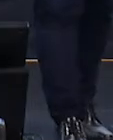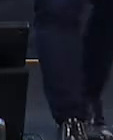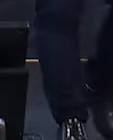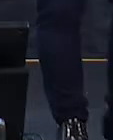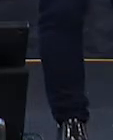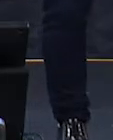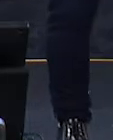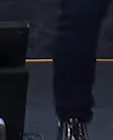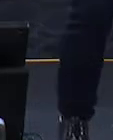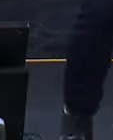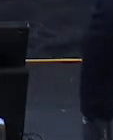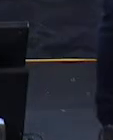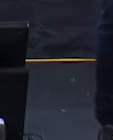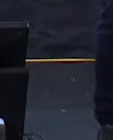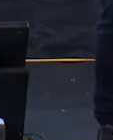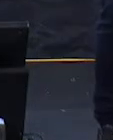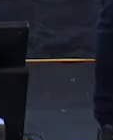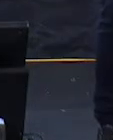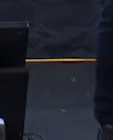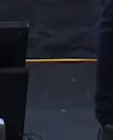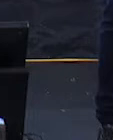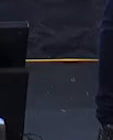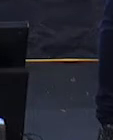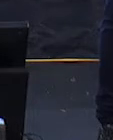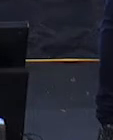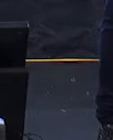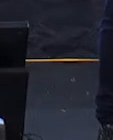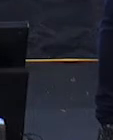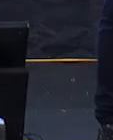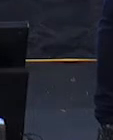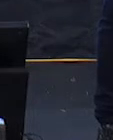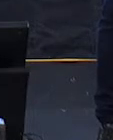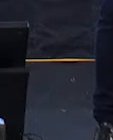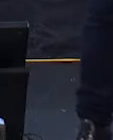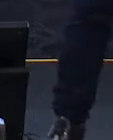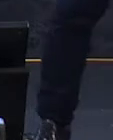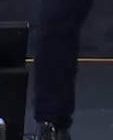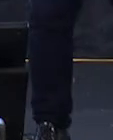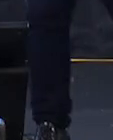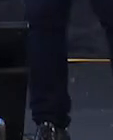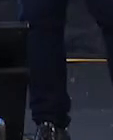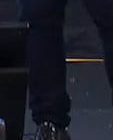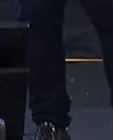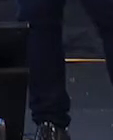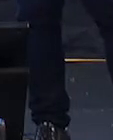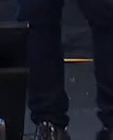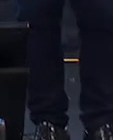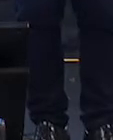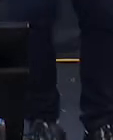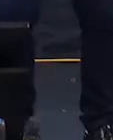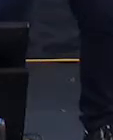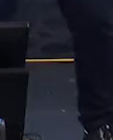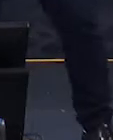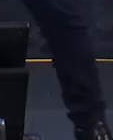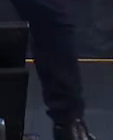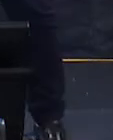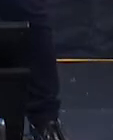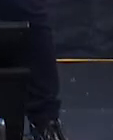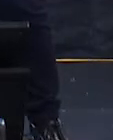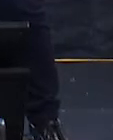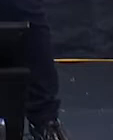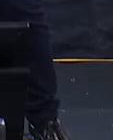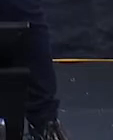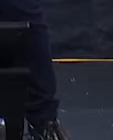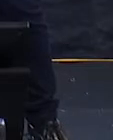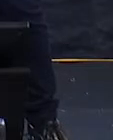Bom, do mesmo jeito que eu fiz com aumentos, eu posso fazer com reduções. Se uma coisa é X e eu tiro